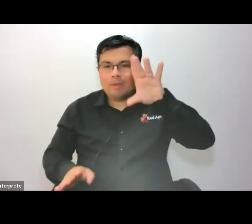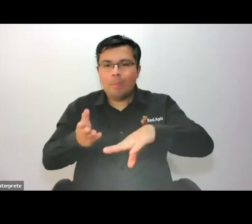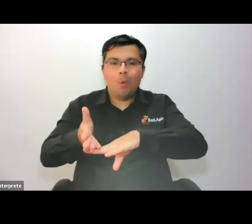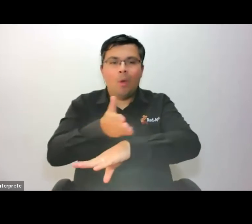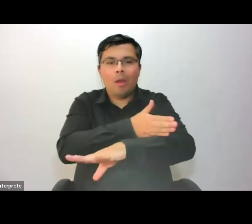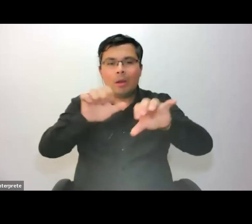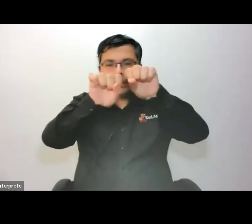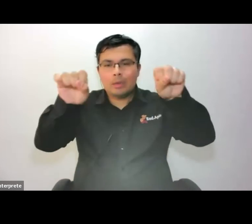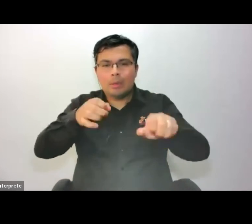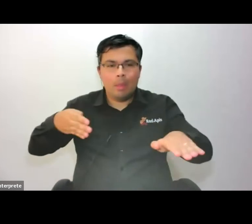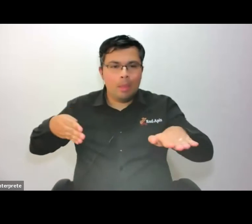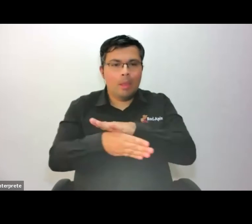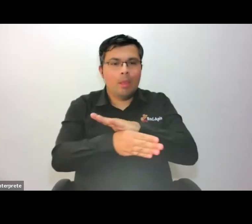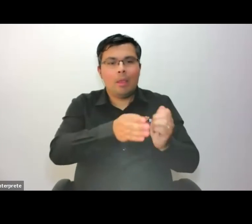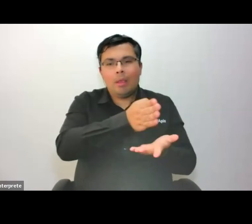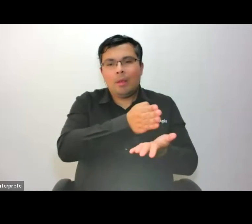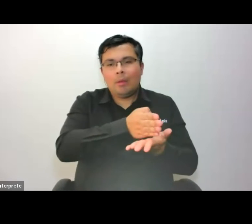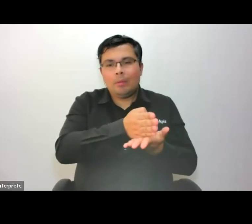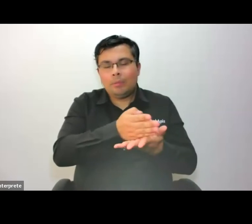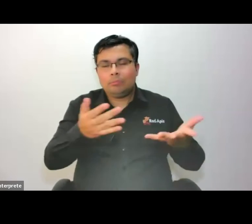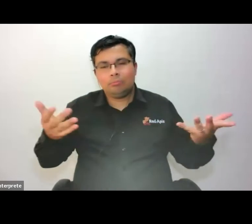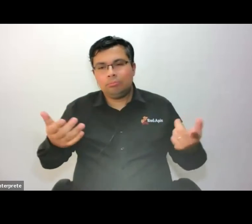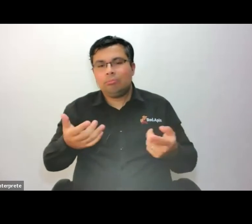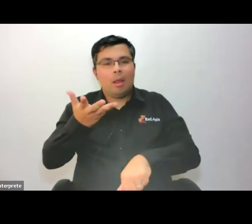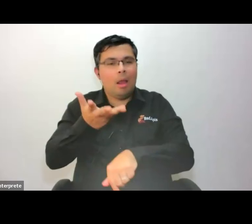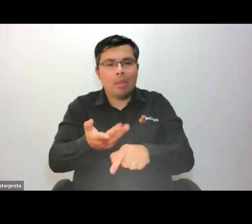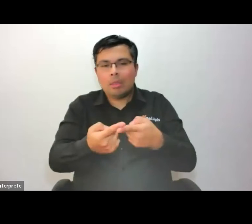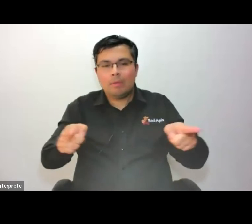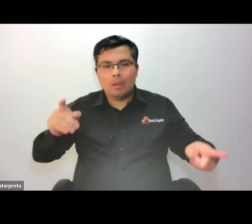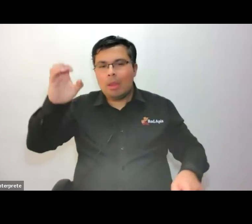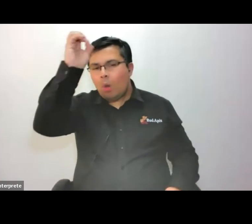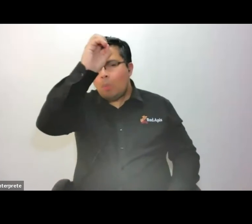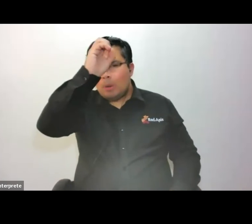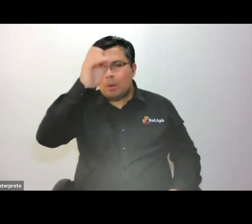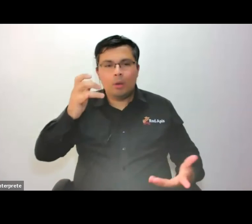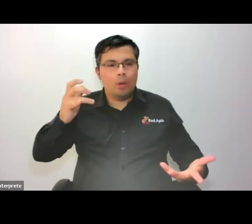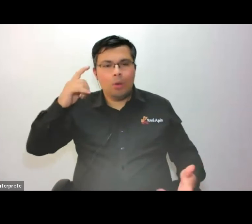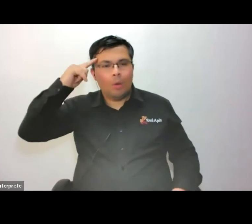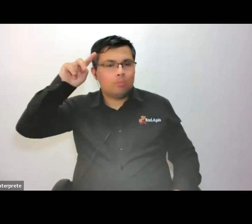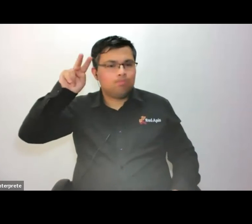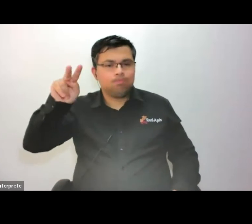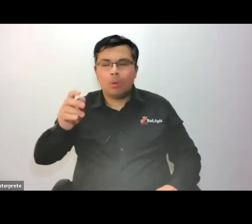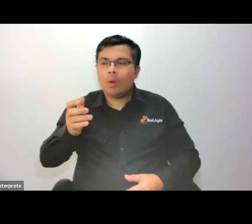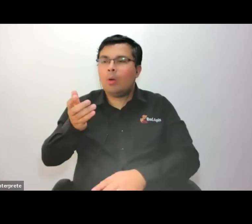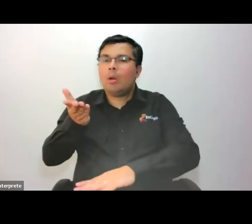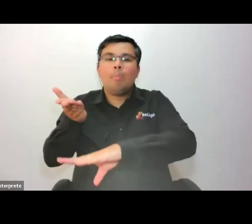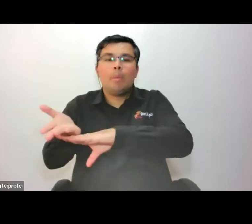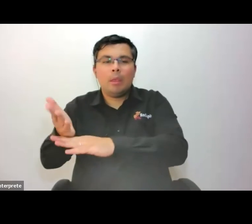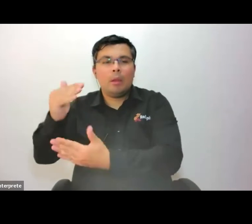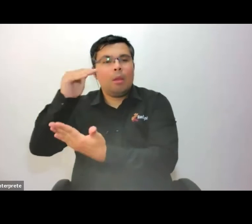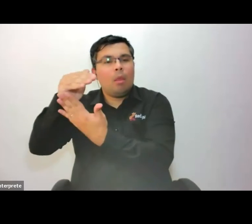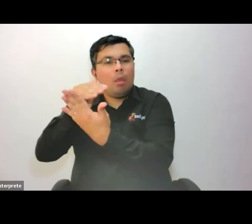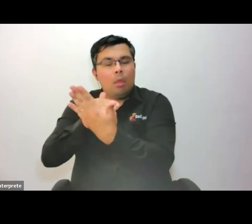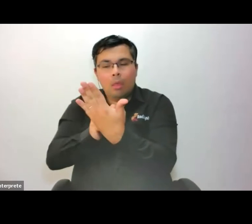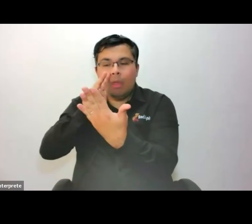era frecuente la realización de entrevistas, por ejemplo, o de considerar otro tipo de antecedentes eventualmente discriminatorios. A través